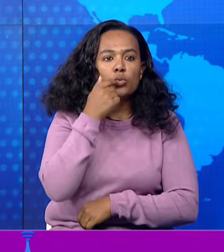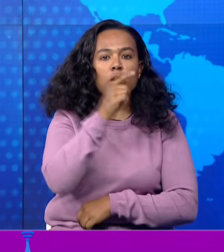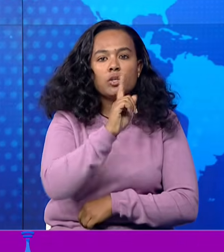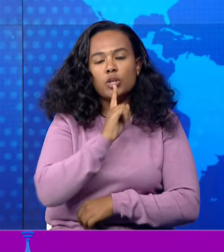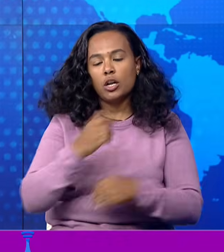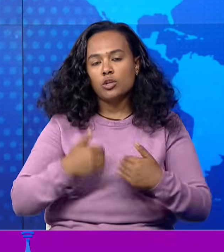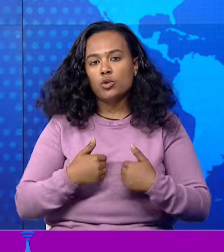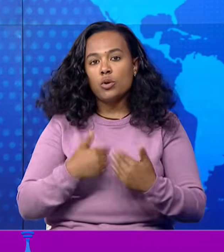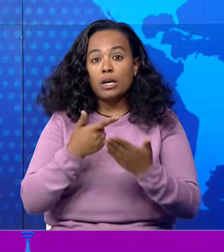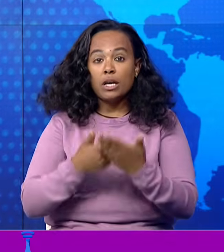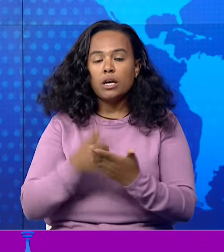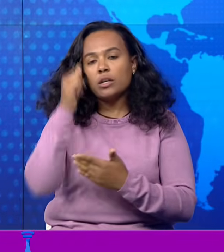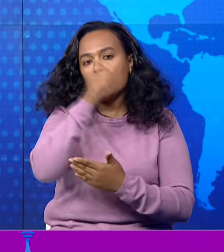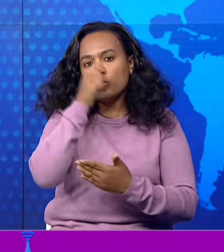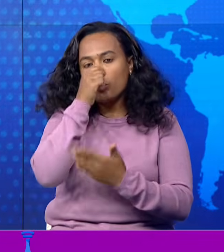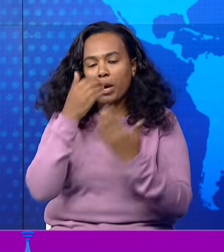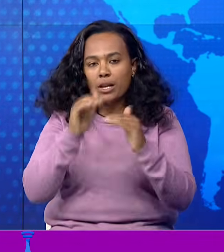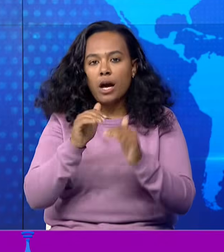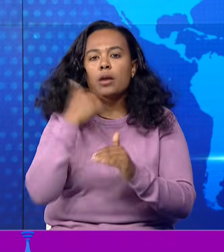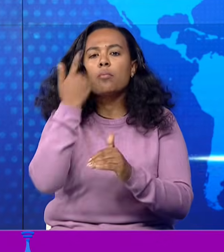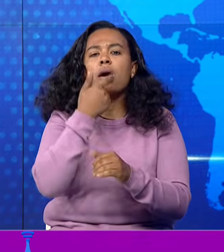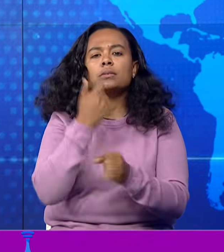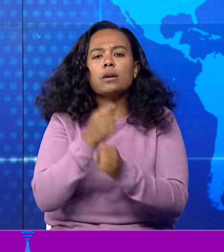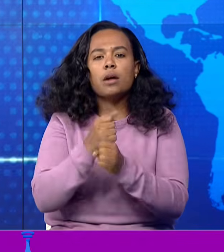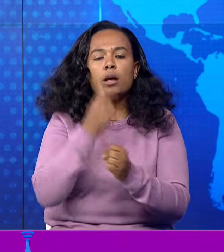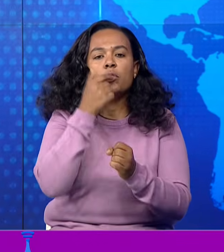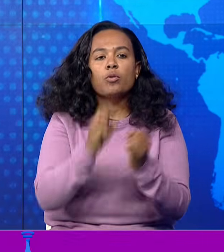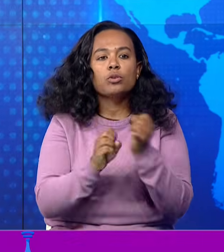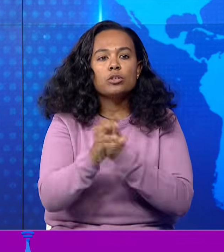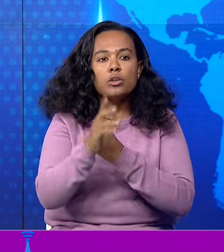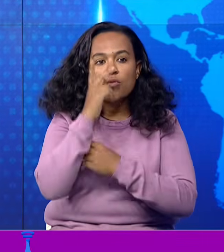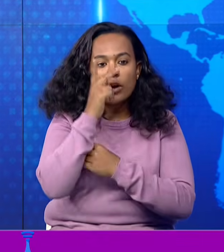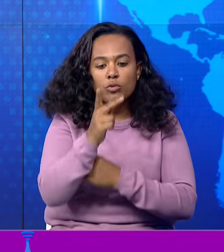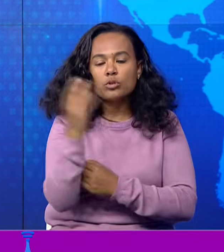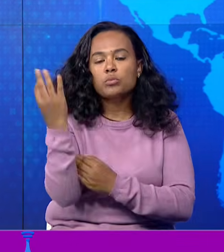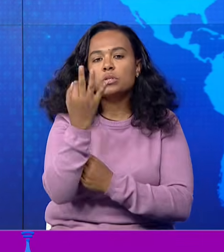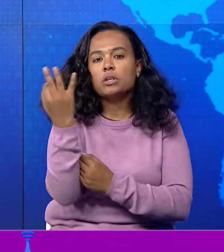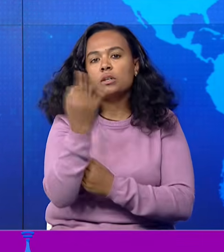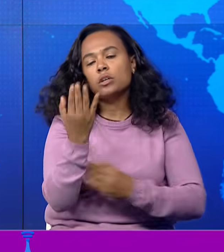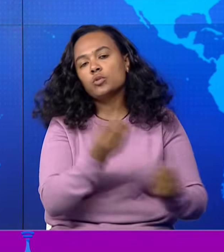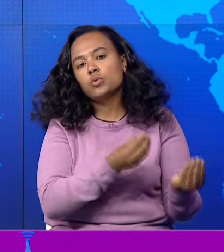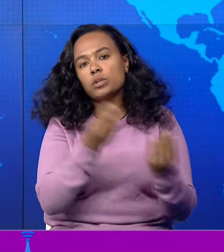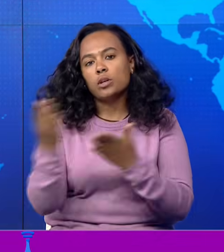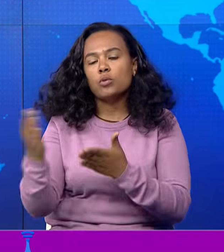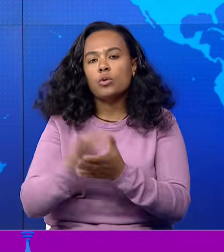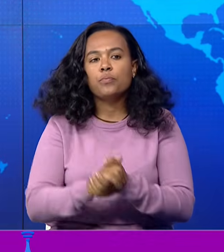ያለችው። በእርግጥም የኢትዮጵያን ያህል ማንሰራ የሚሉት የዘርፉ አጥኞች ምስክርነታቸውን ይሰጣሉ።